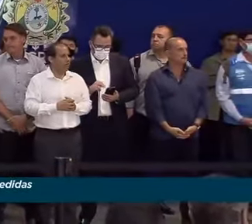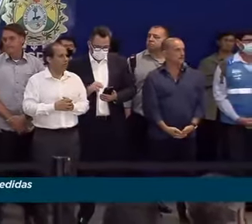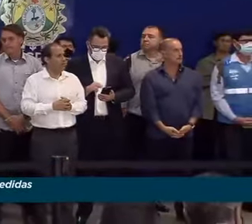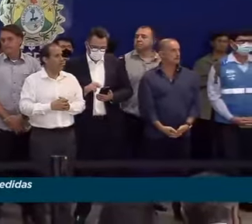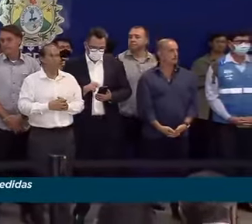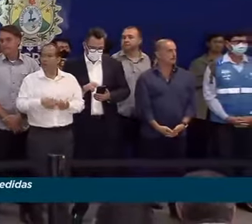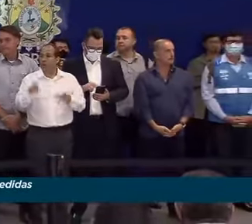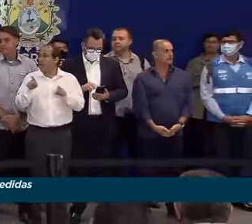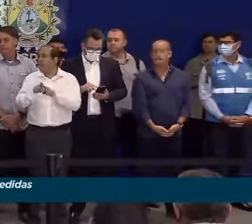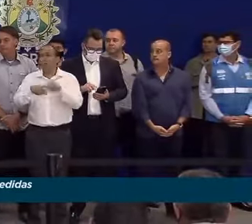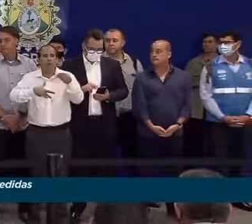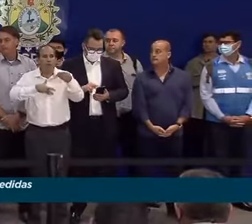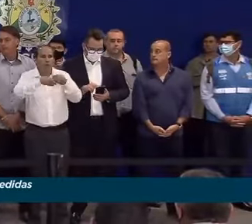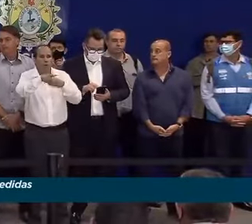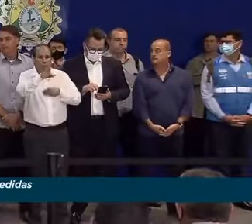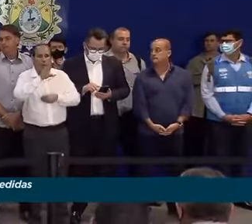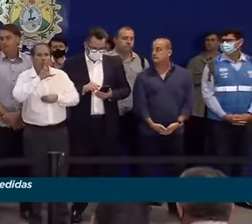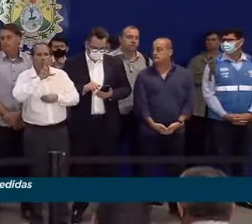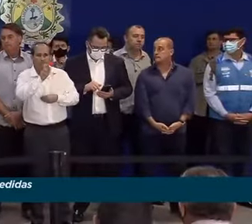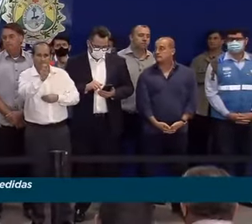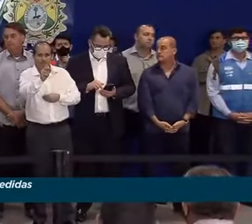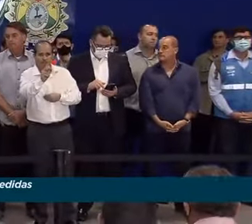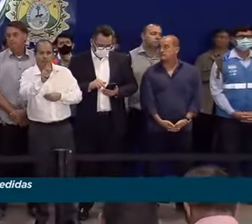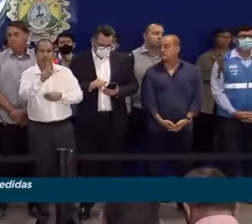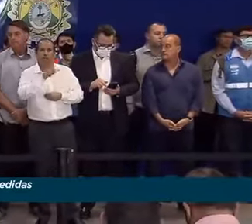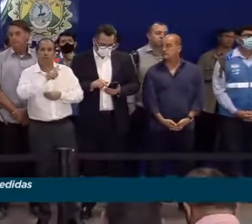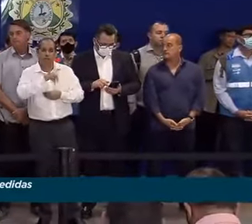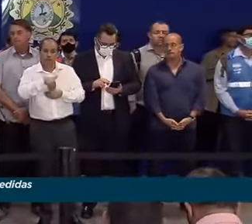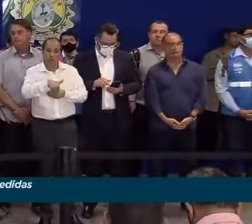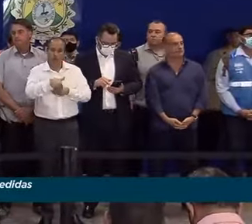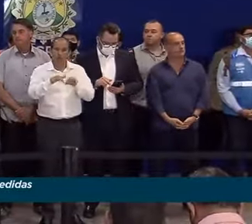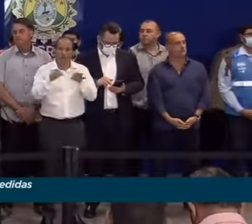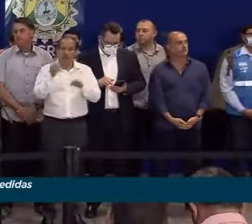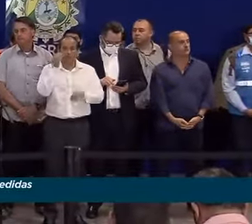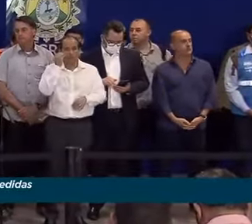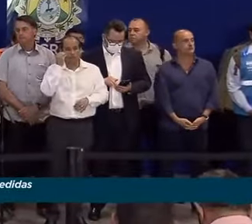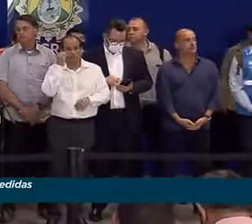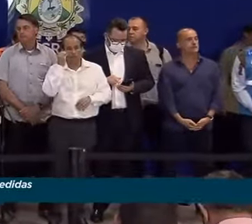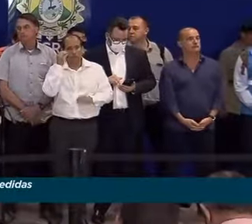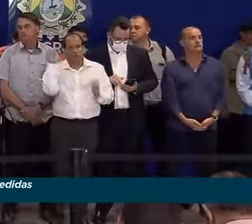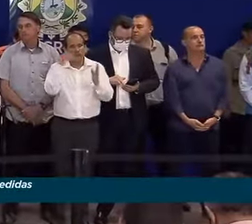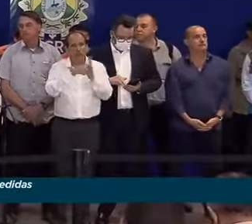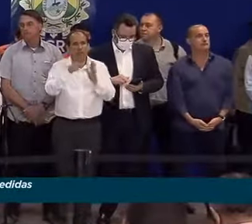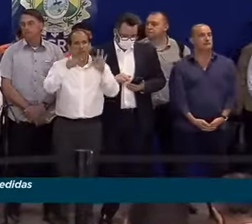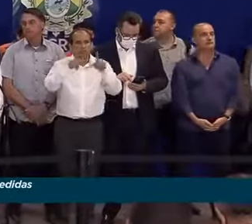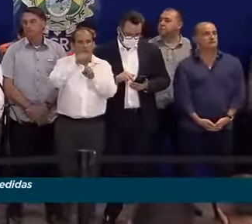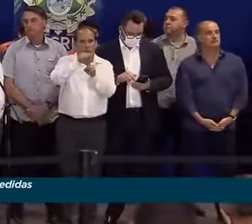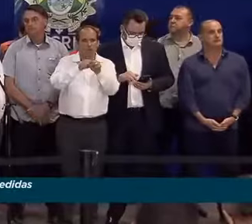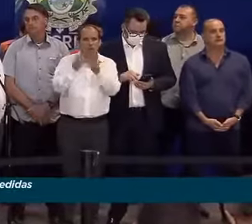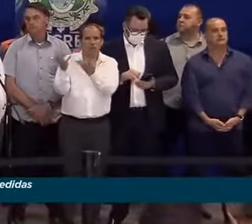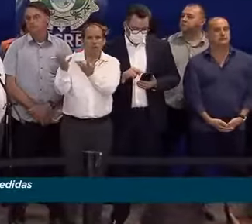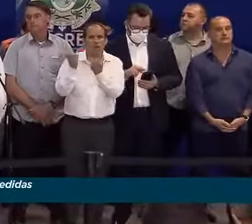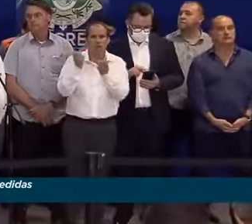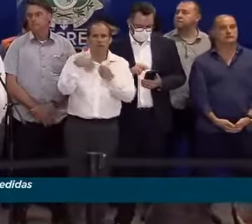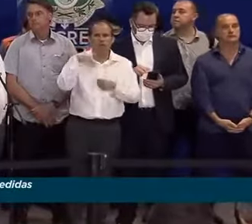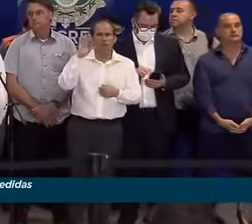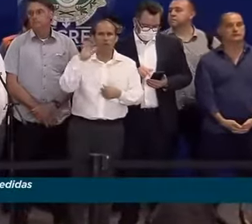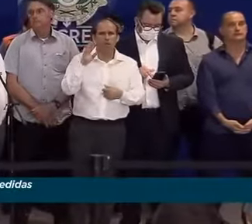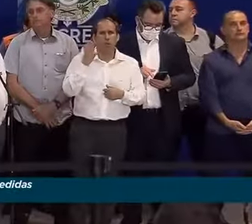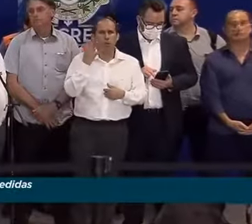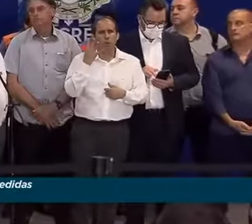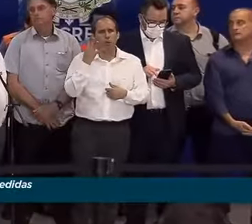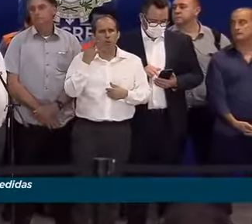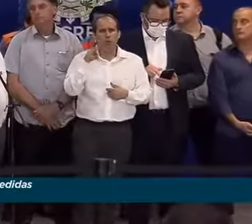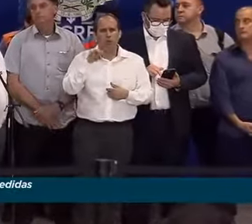Vou complementar, tá? Nós temos previstos ainda, até o final do mês, receber mais algo em torno de